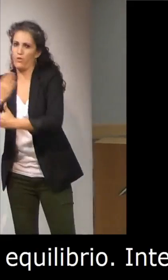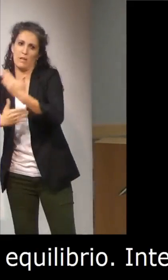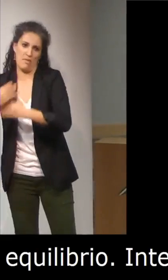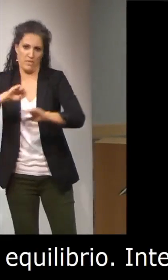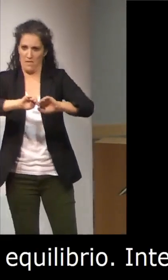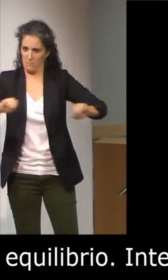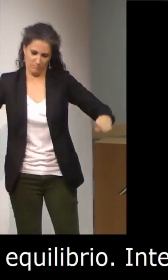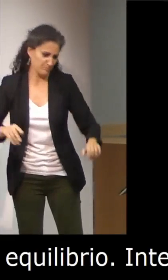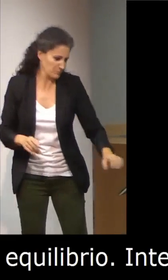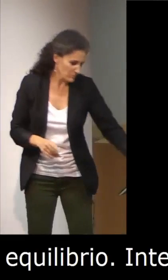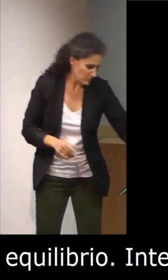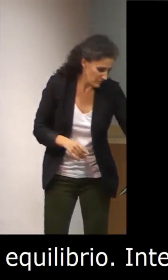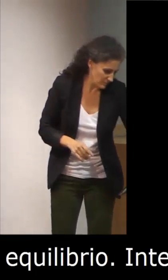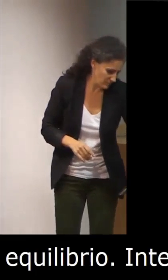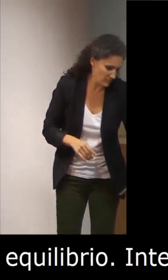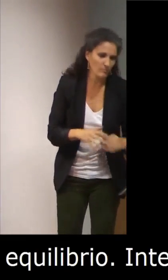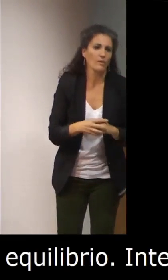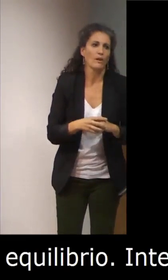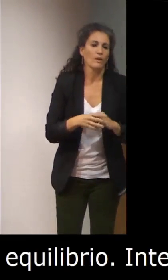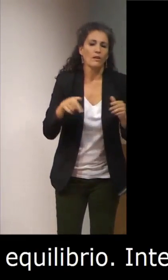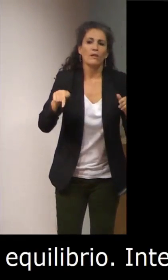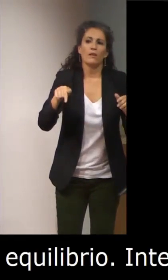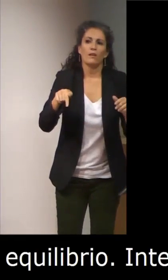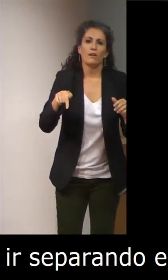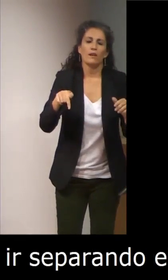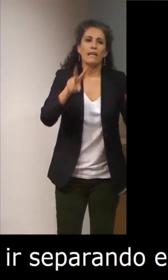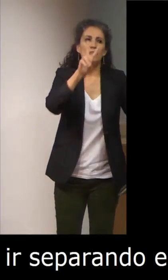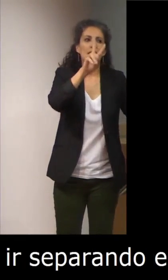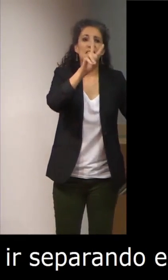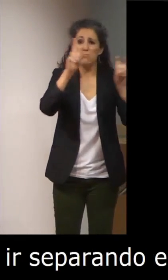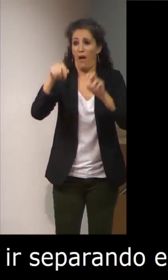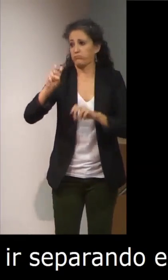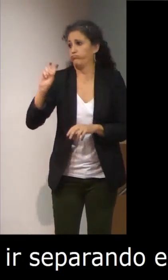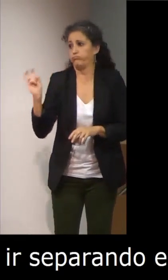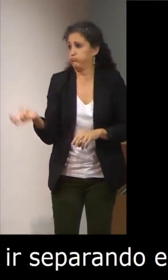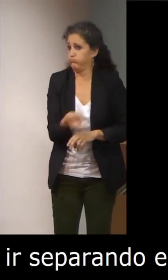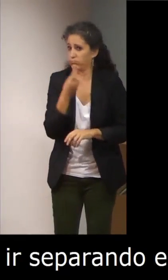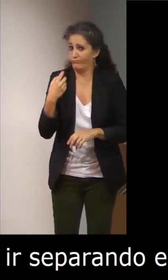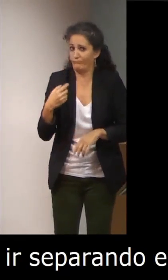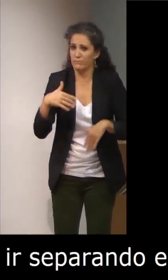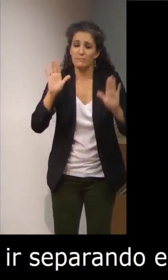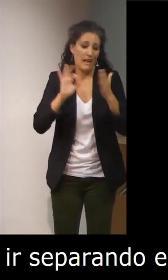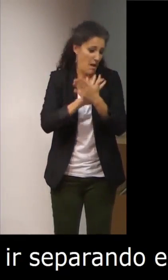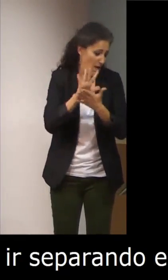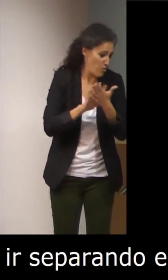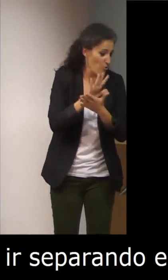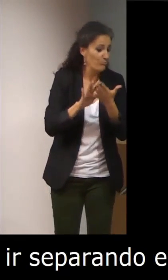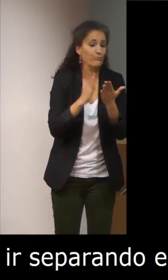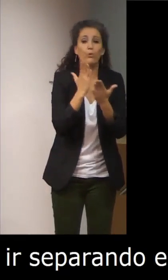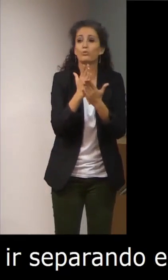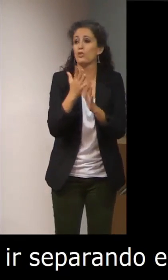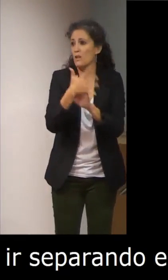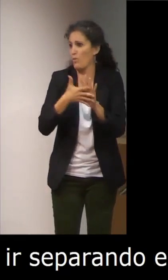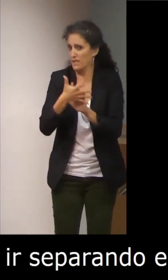signos del el aspecto lingüístico eh con más lo que tiene que ver con la discapacidad y